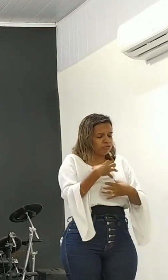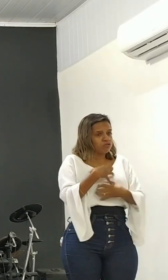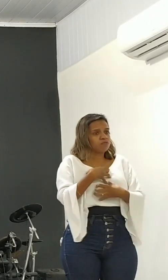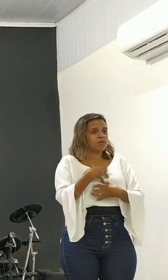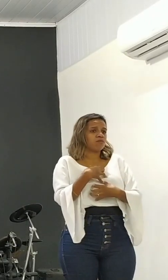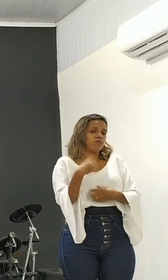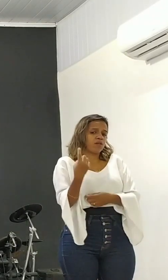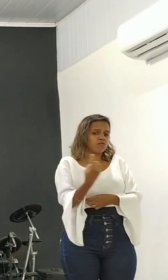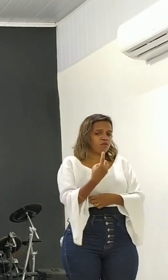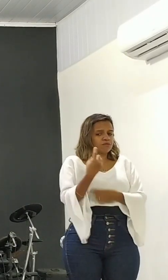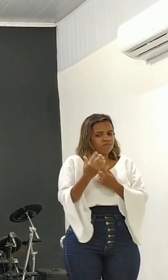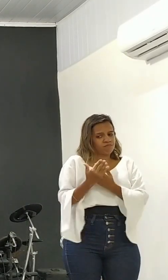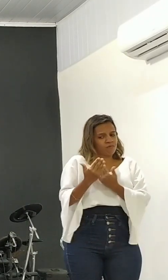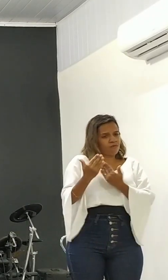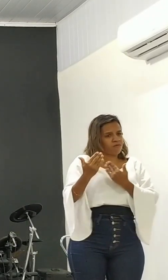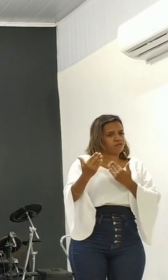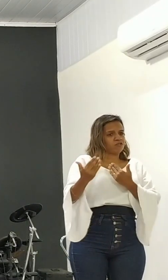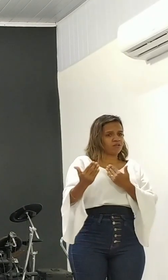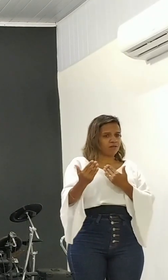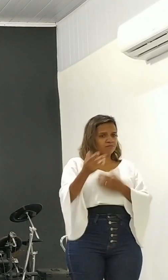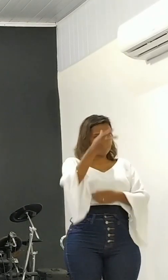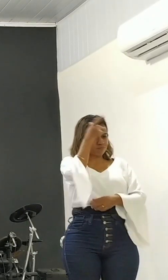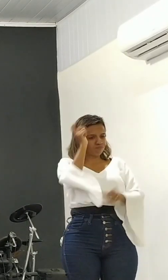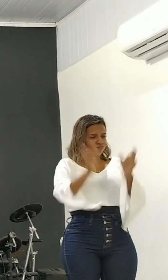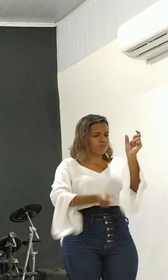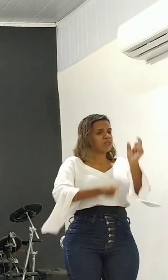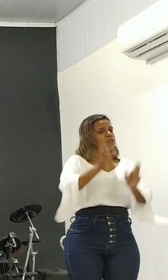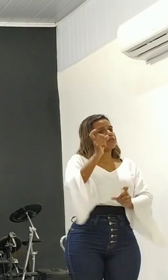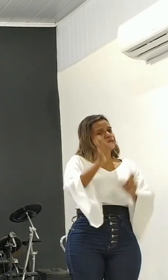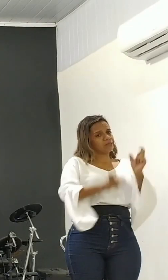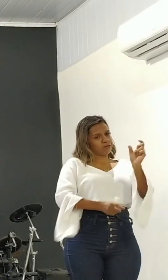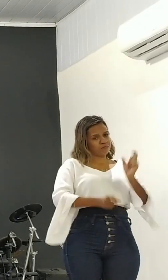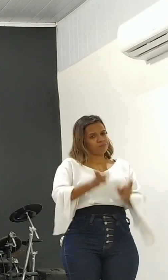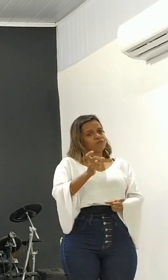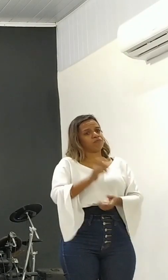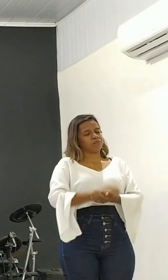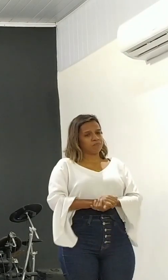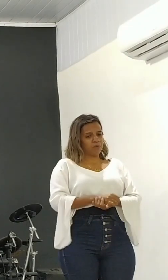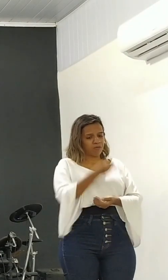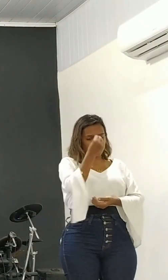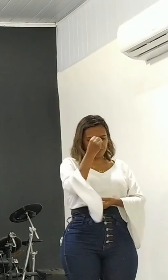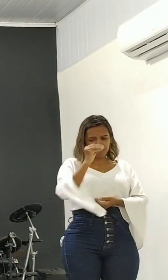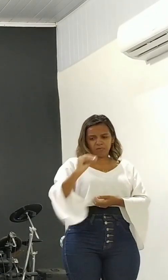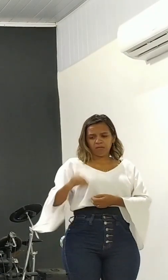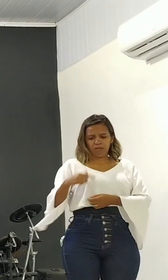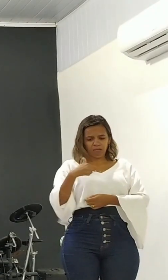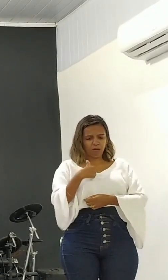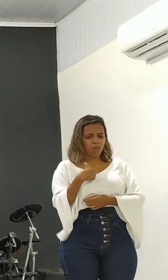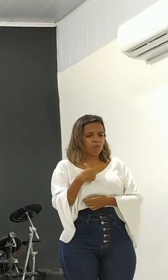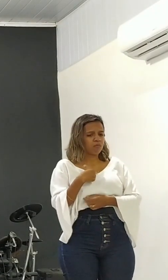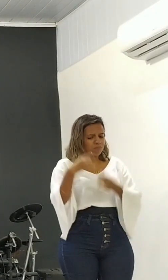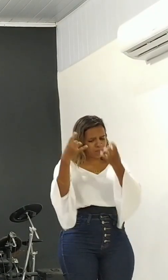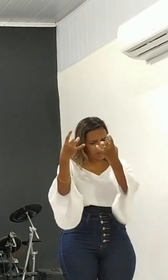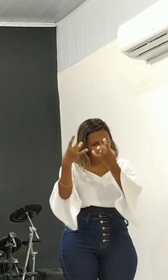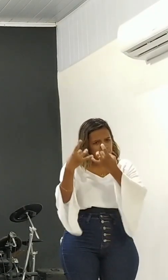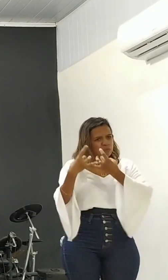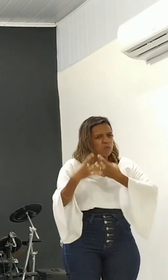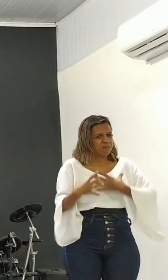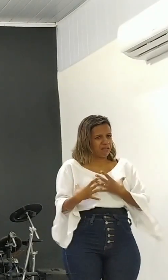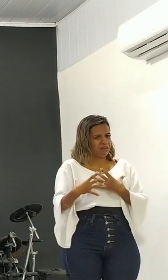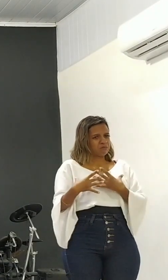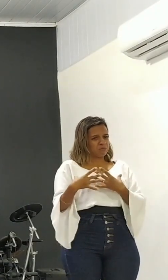que surgem dentro dessa solidão, sentimento de exclusão. Eu me sinto excluído nesse